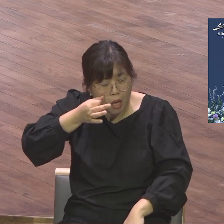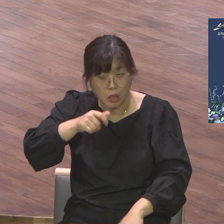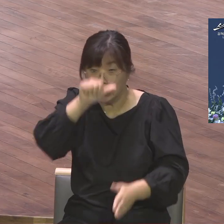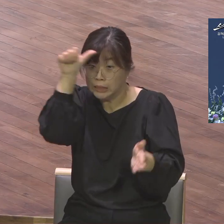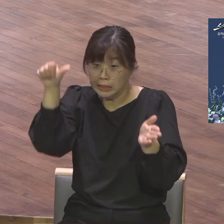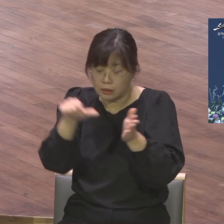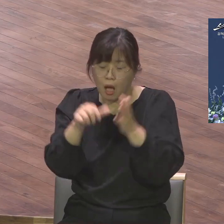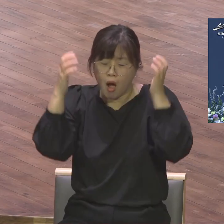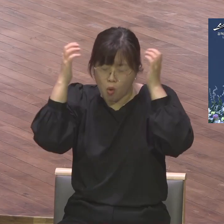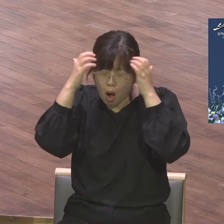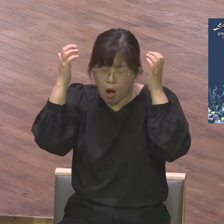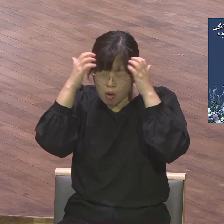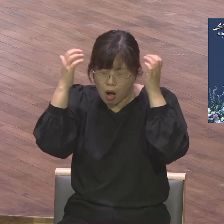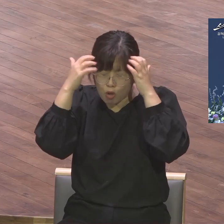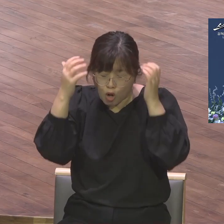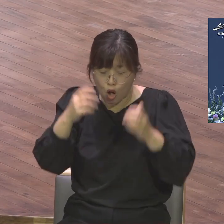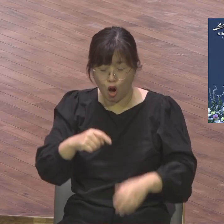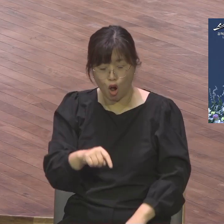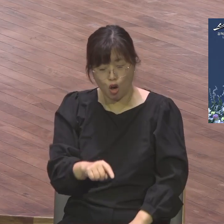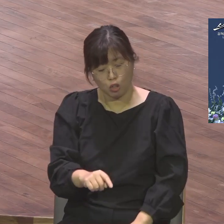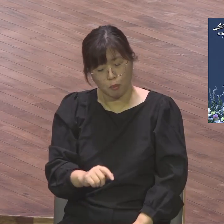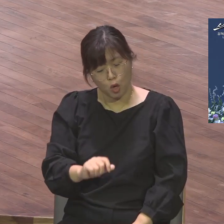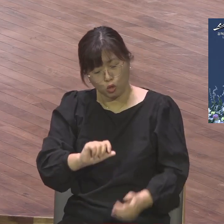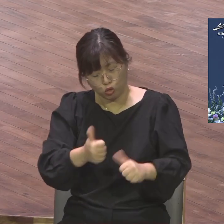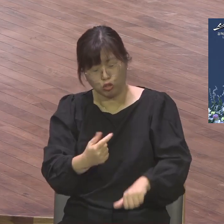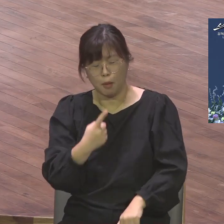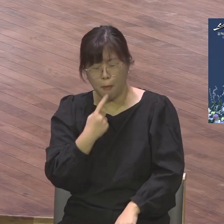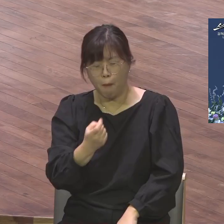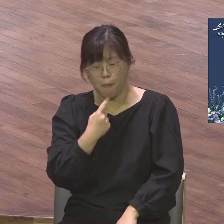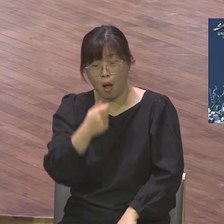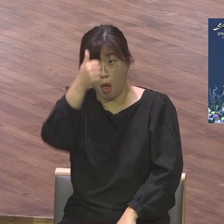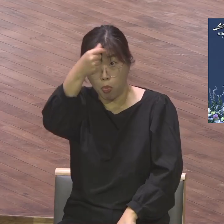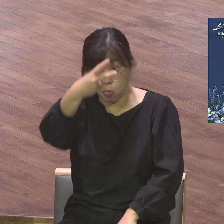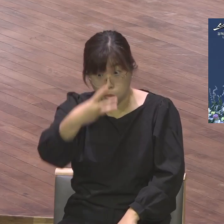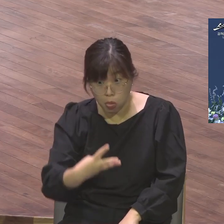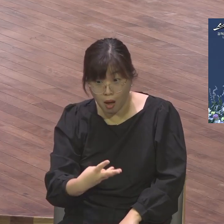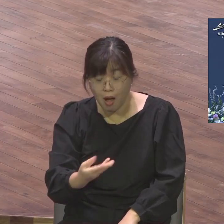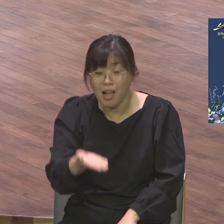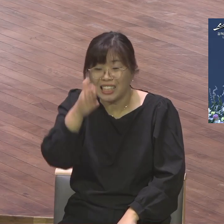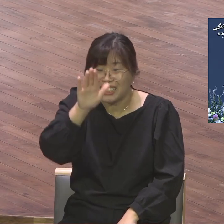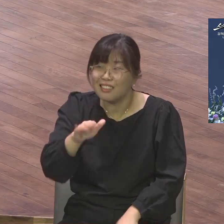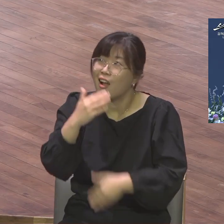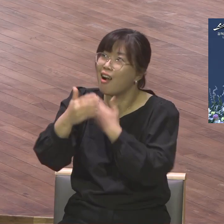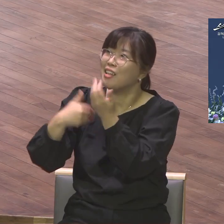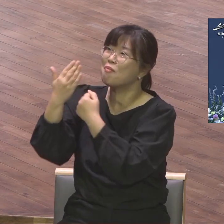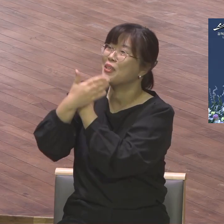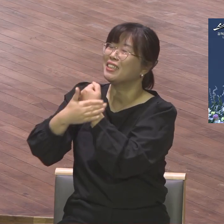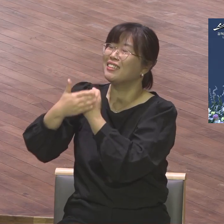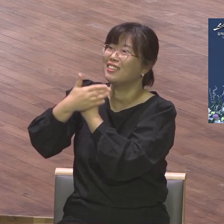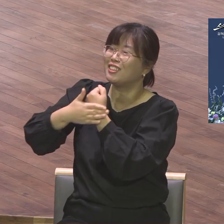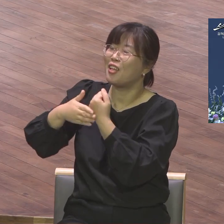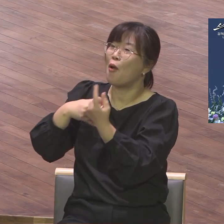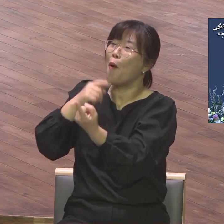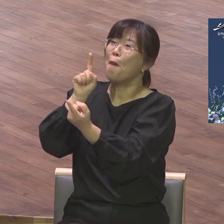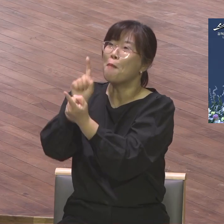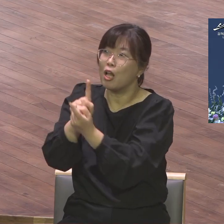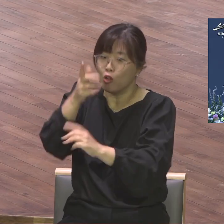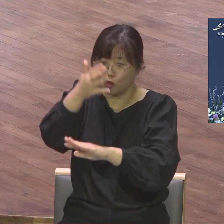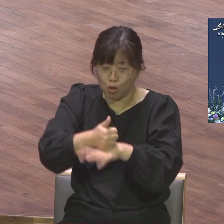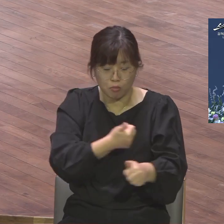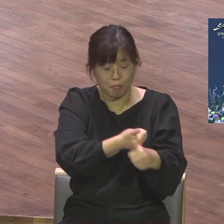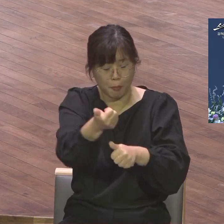위기와 죽음의 고통과 끊임없이 있었지만은 하나님의 특별한 은혜가 입어버리니까 승리하는 삶이